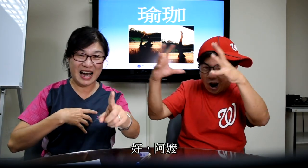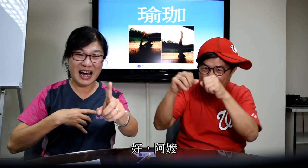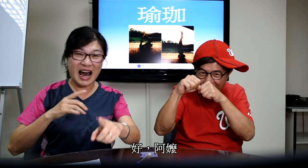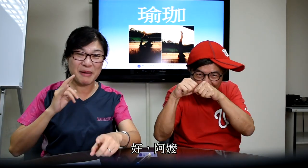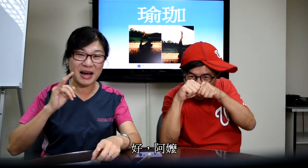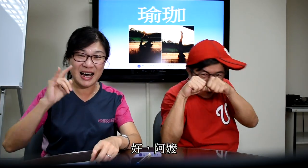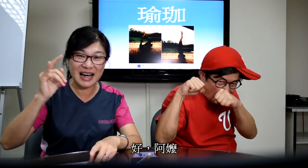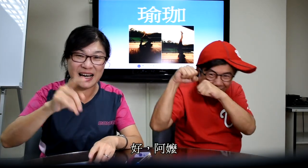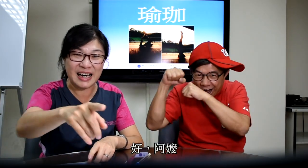阿嬷，